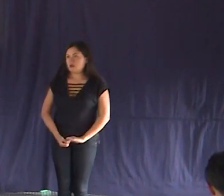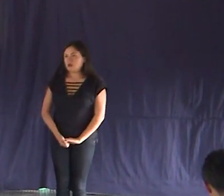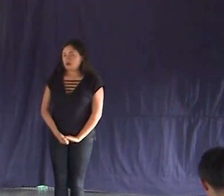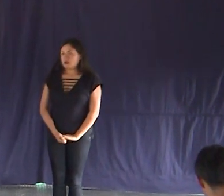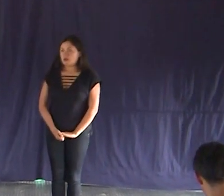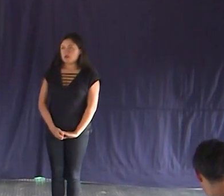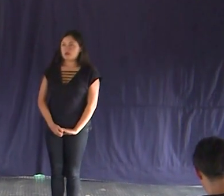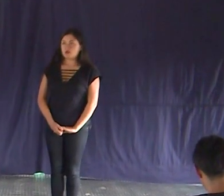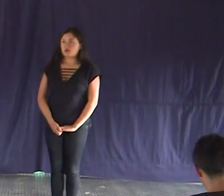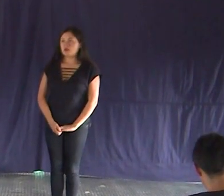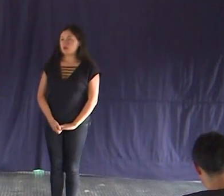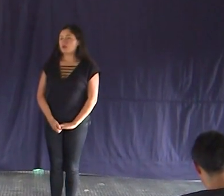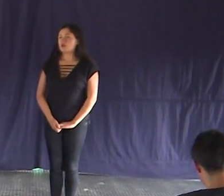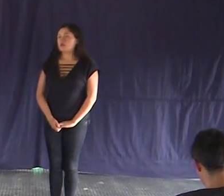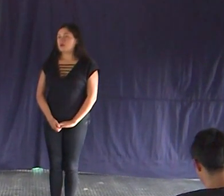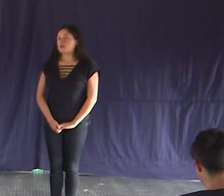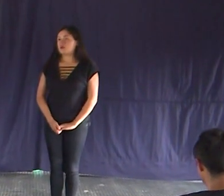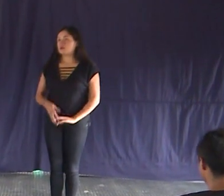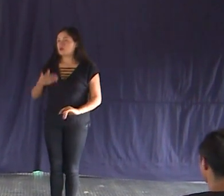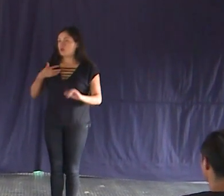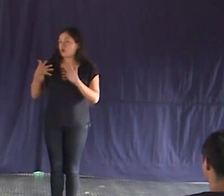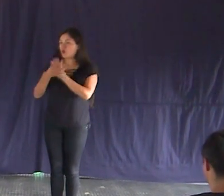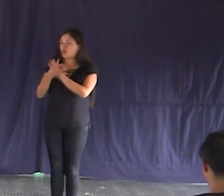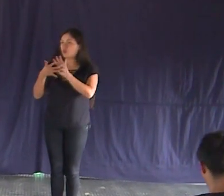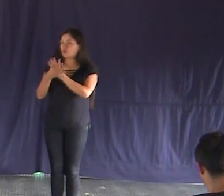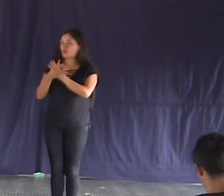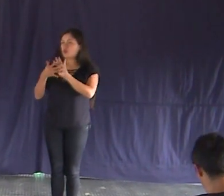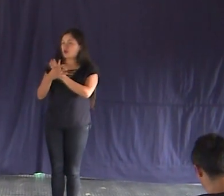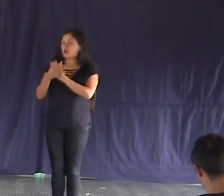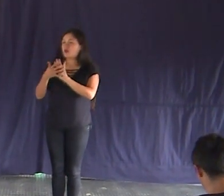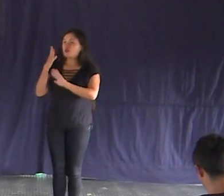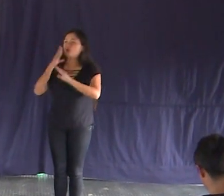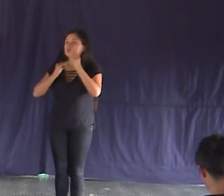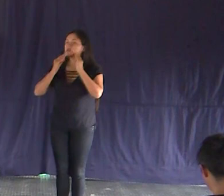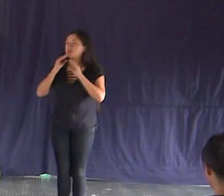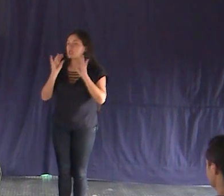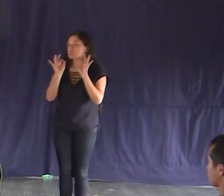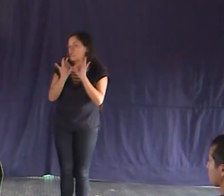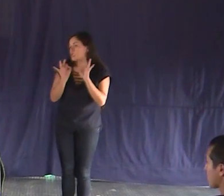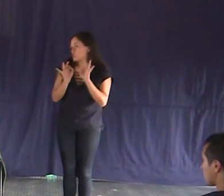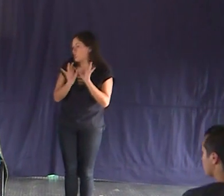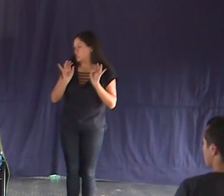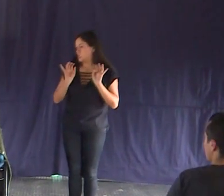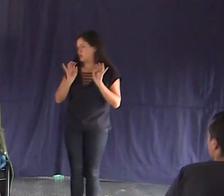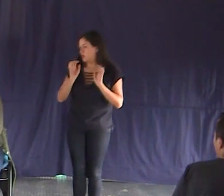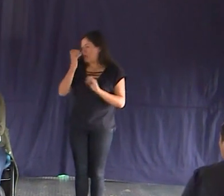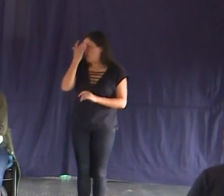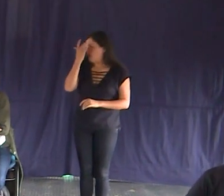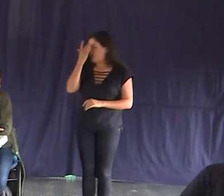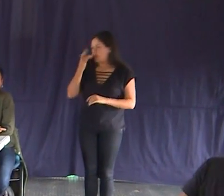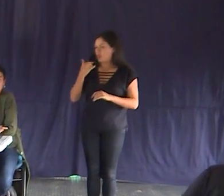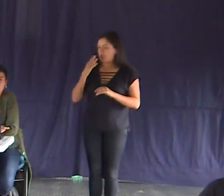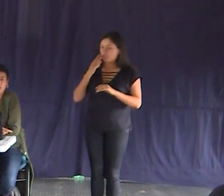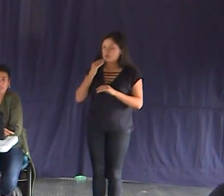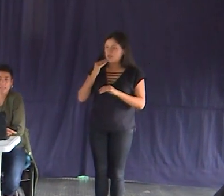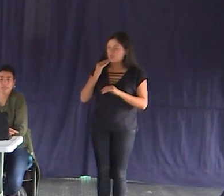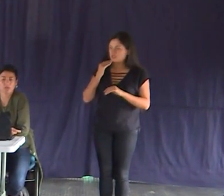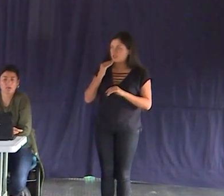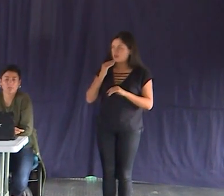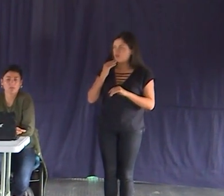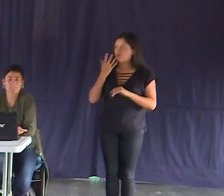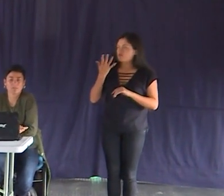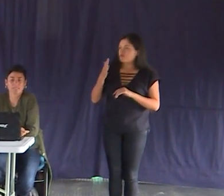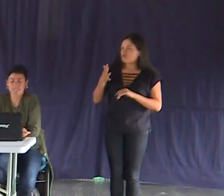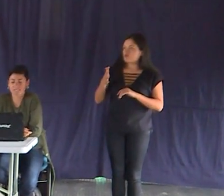digamos, una experiencia quizás muy sencilla, porque apenas, digamos,